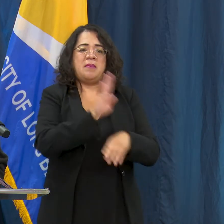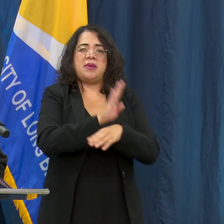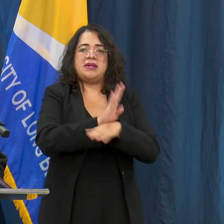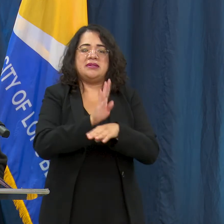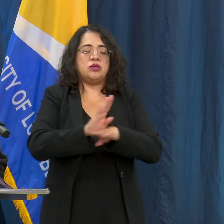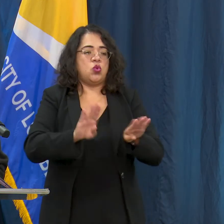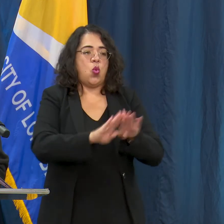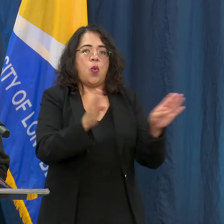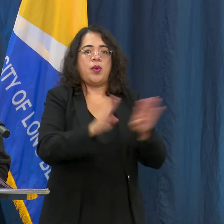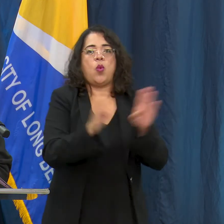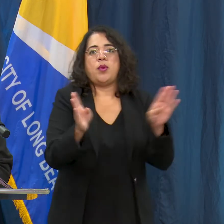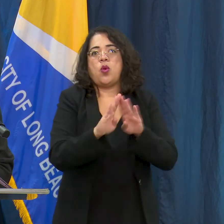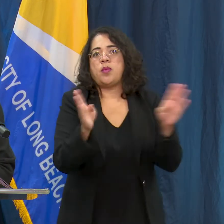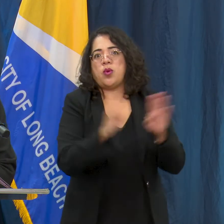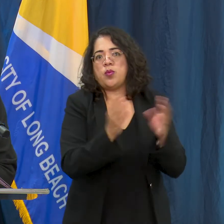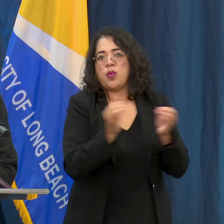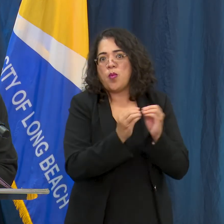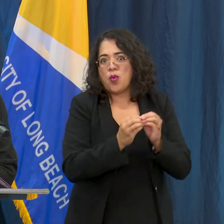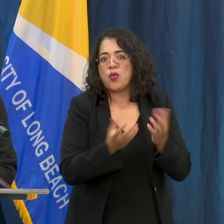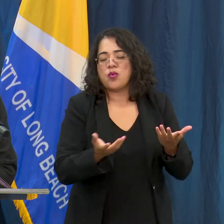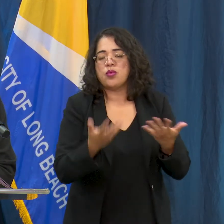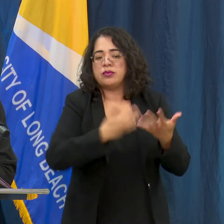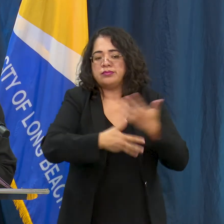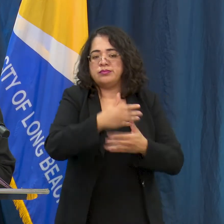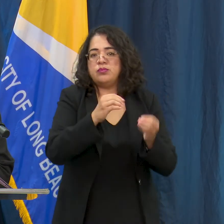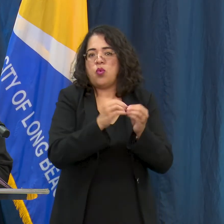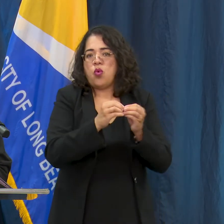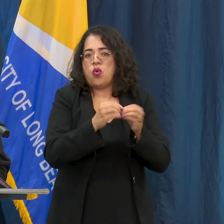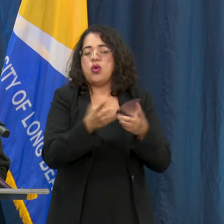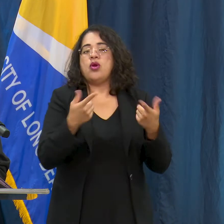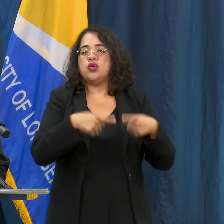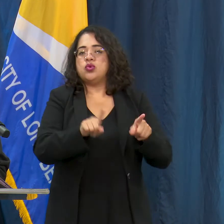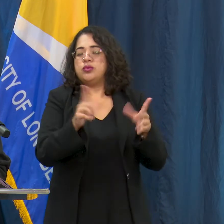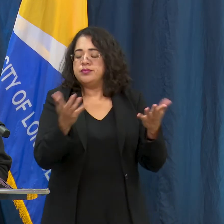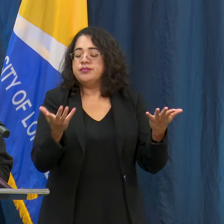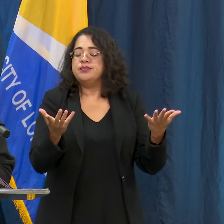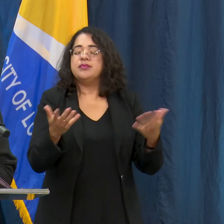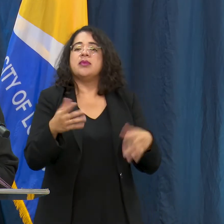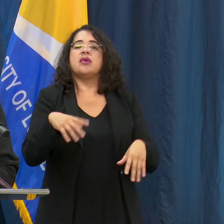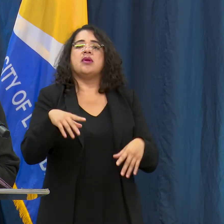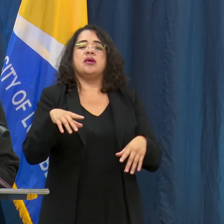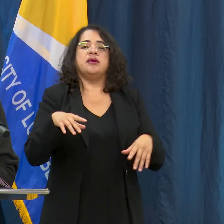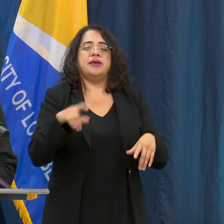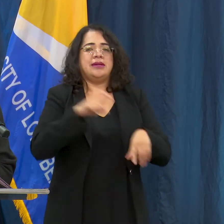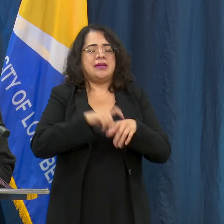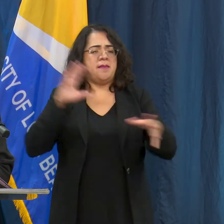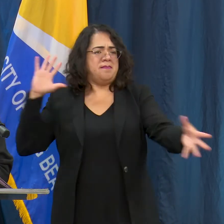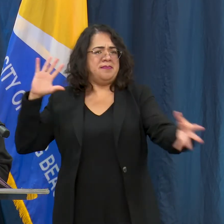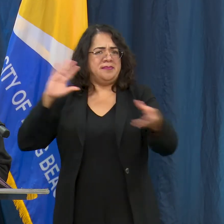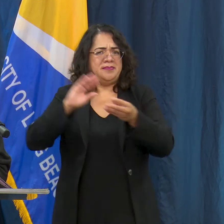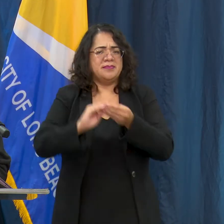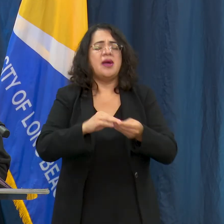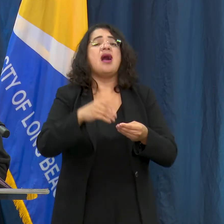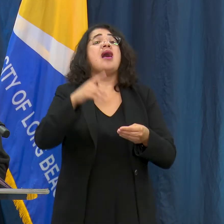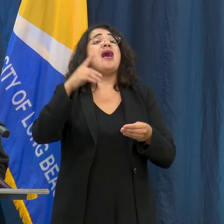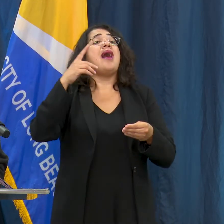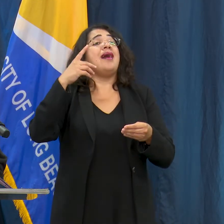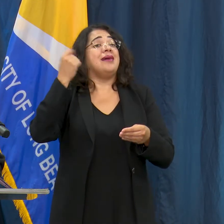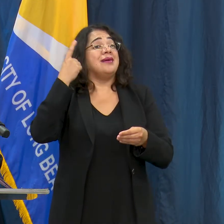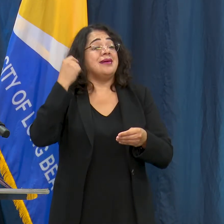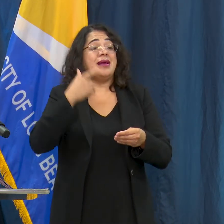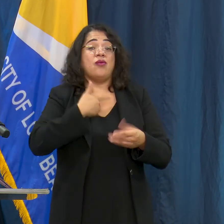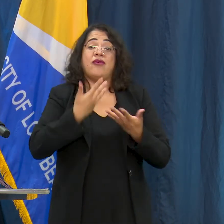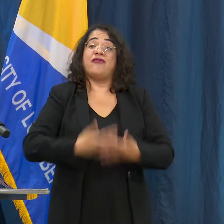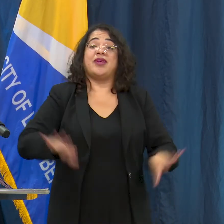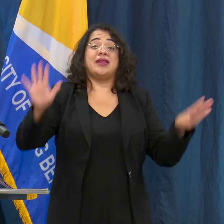Este aumento nos recuerda que el coronavirus claramente continúa propagándose en nuestra comunidad y debemos estar